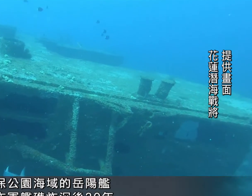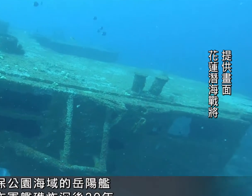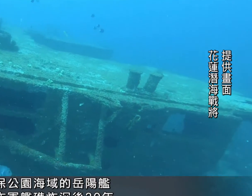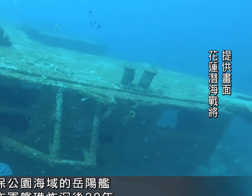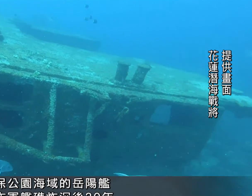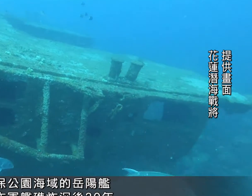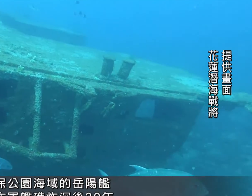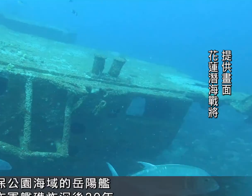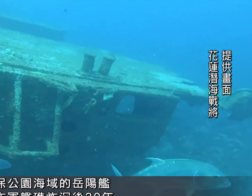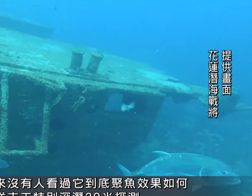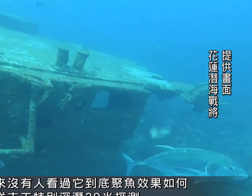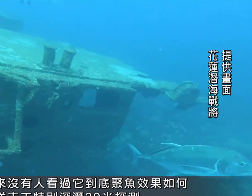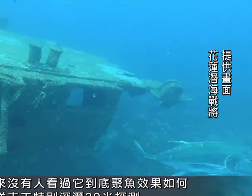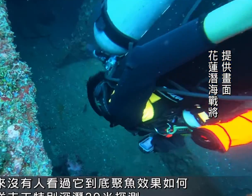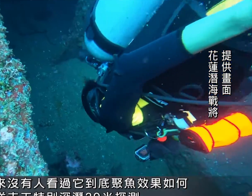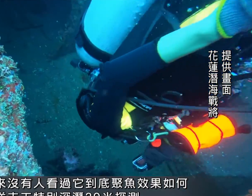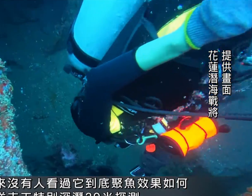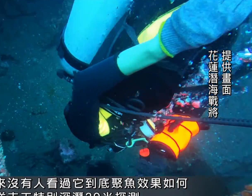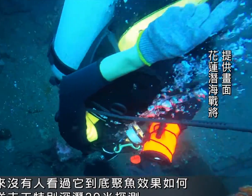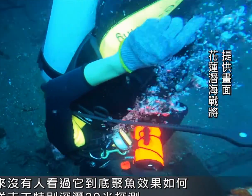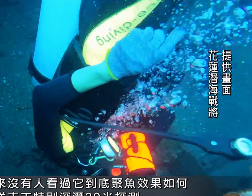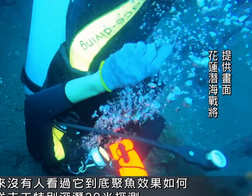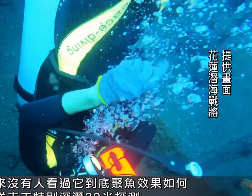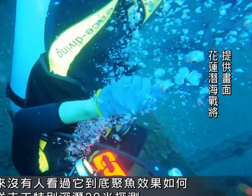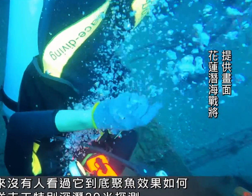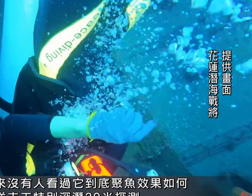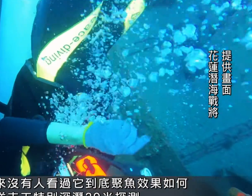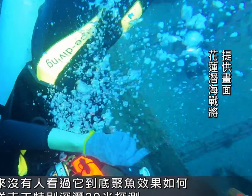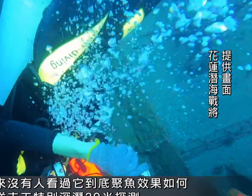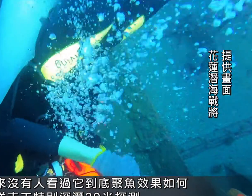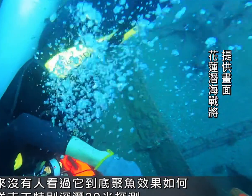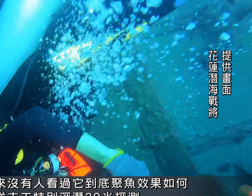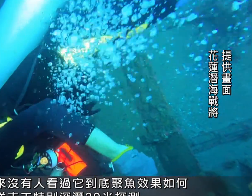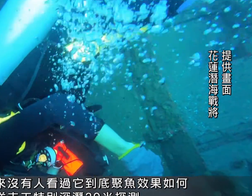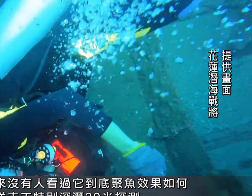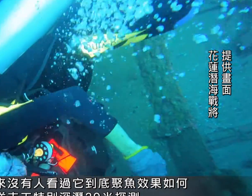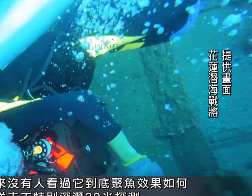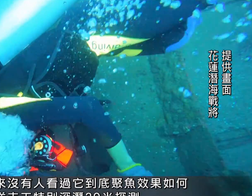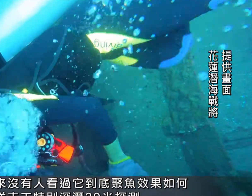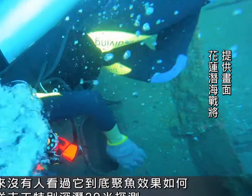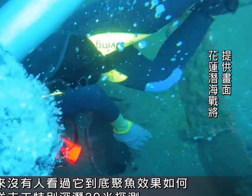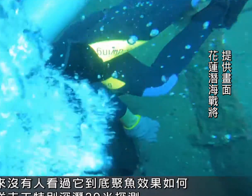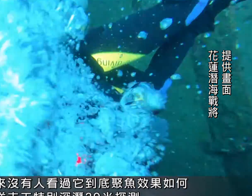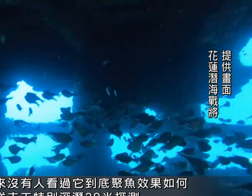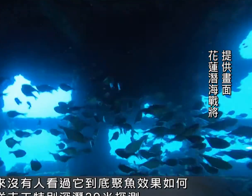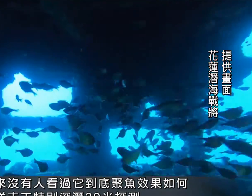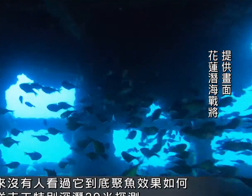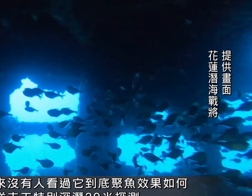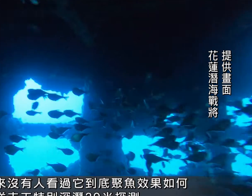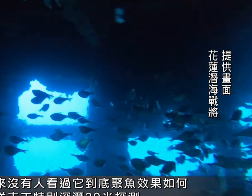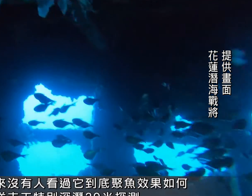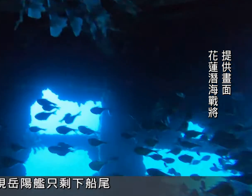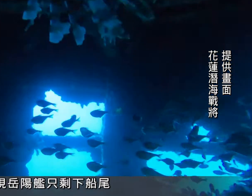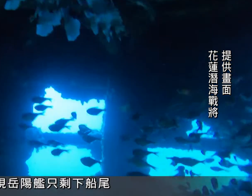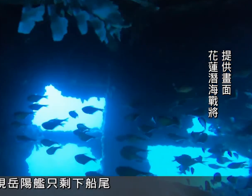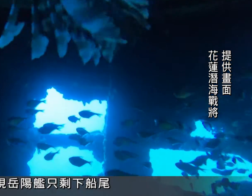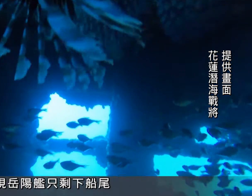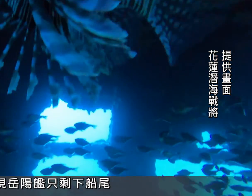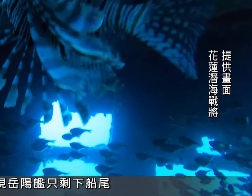沉20年后，从来没有人看过它到底具效果如何。海洋志工特别深潜29米探测，发现远洋舰